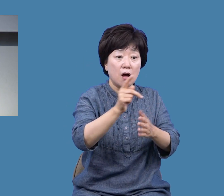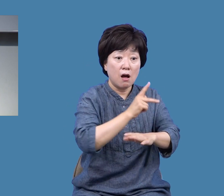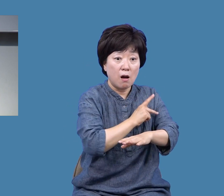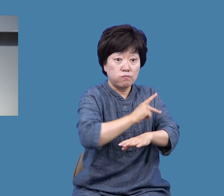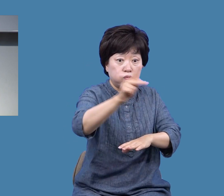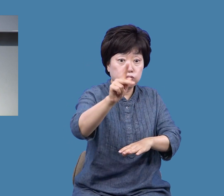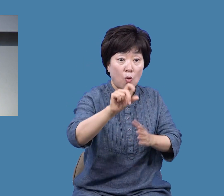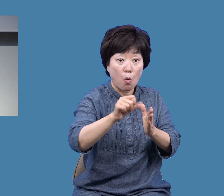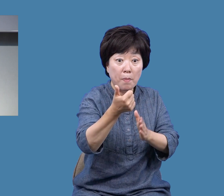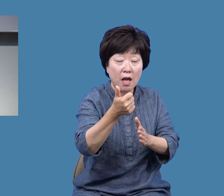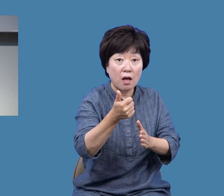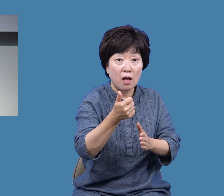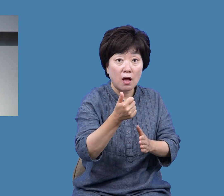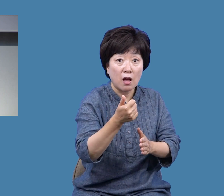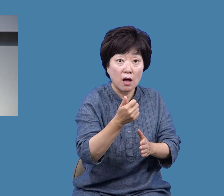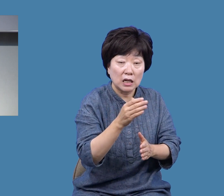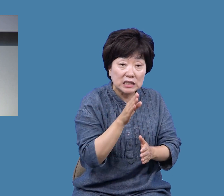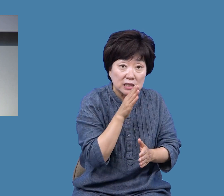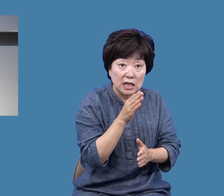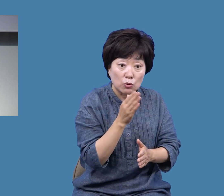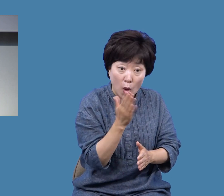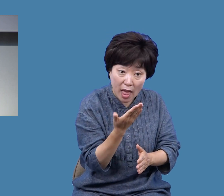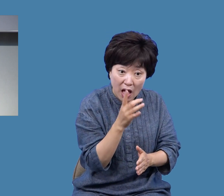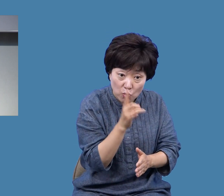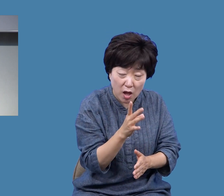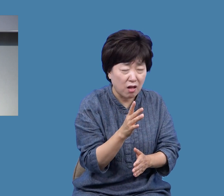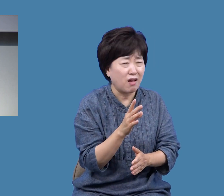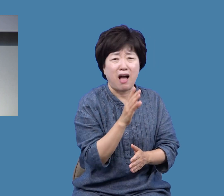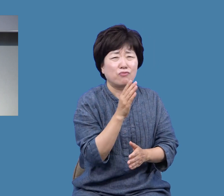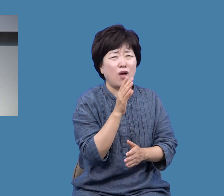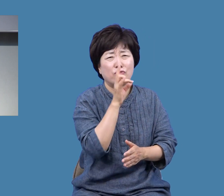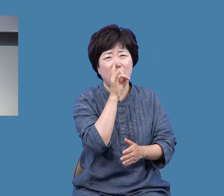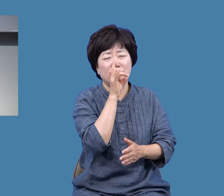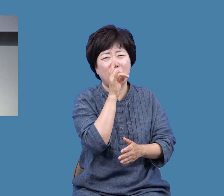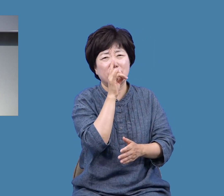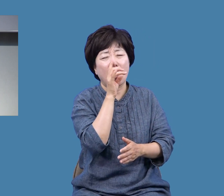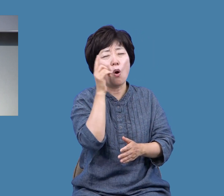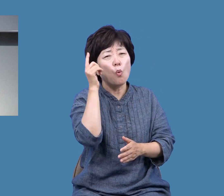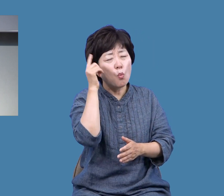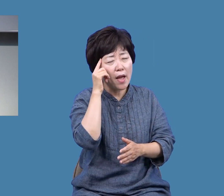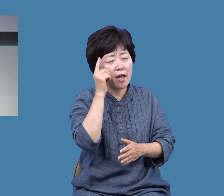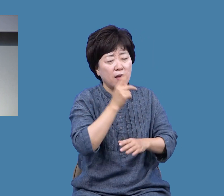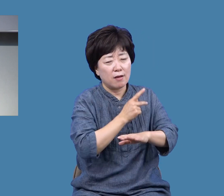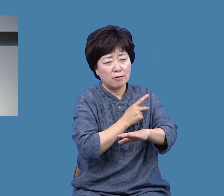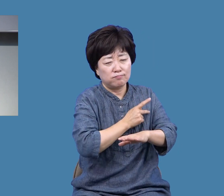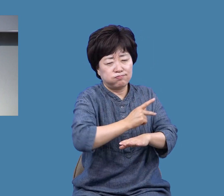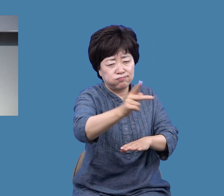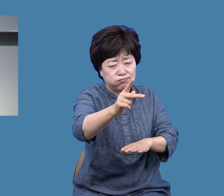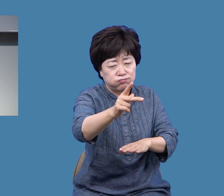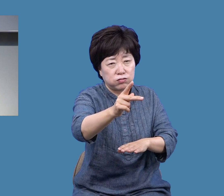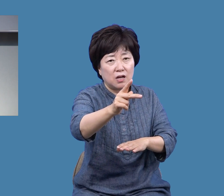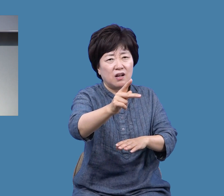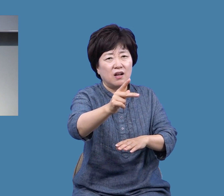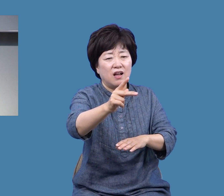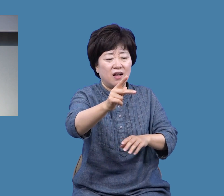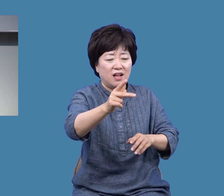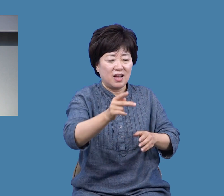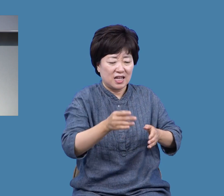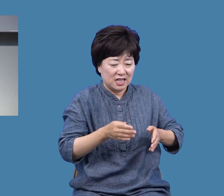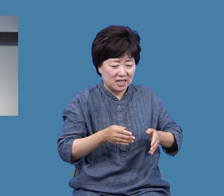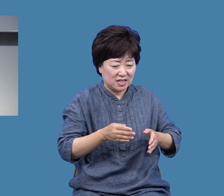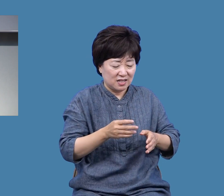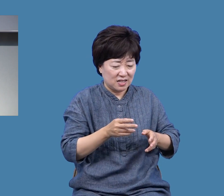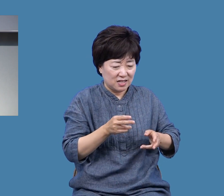속도를 실제로 낼 수 있는가 없는가? 못 내요. 왜 못 내냐면 열차가 달리는 환경이 있거든. 그